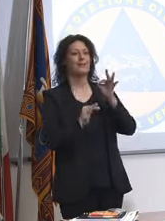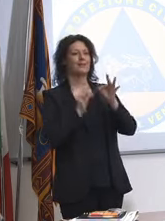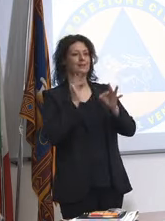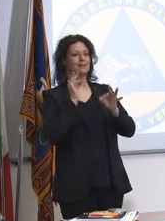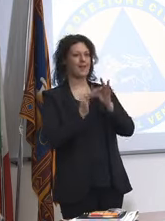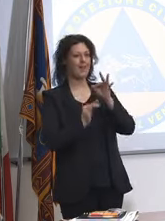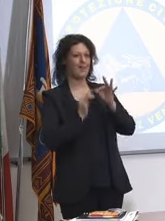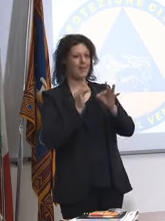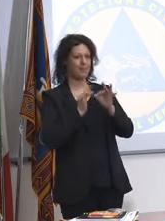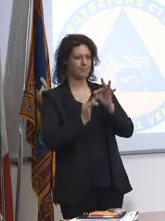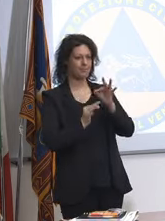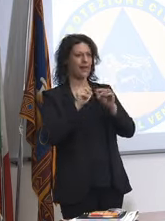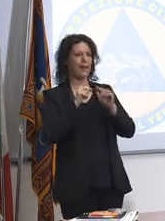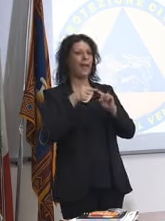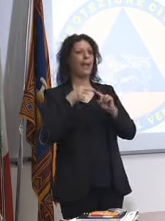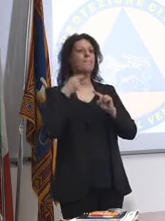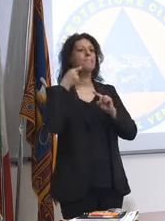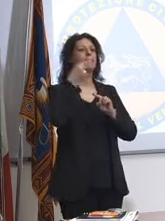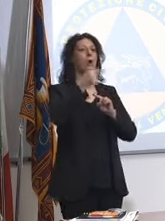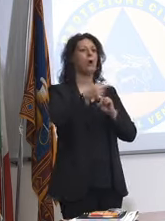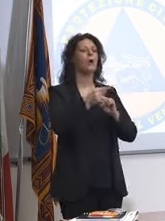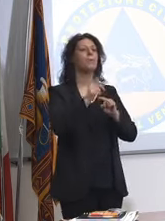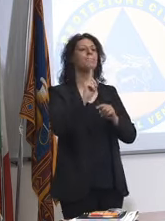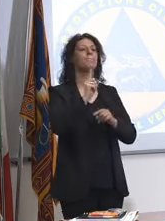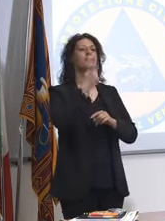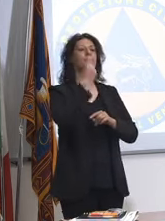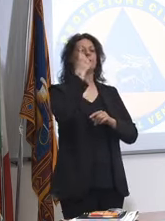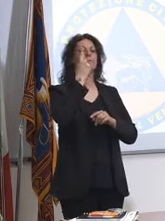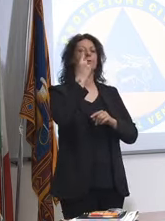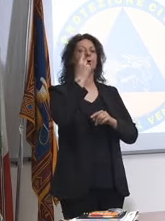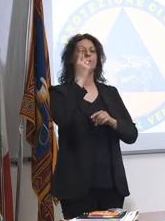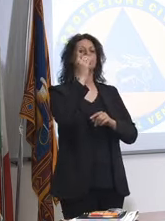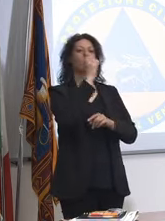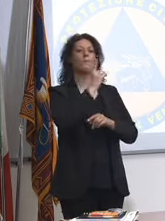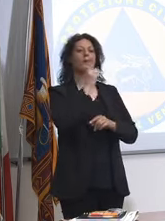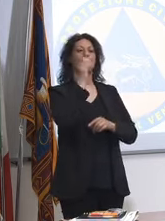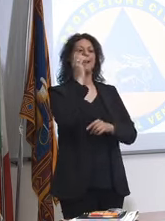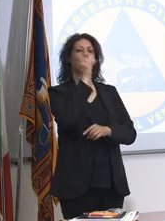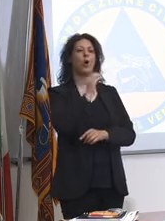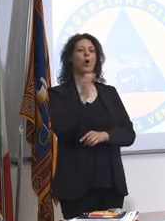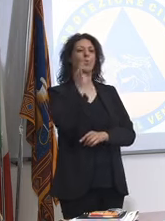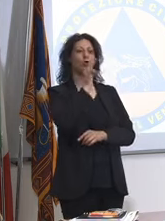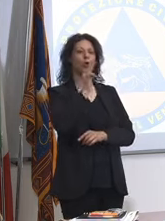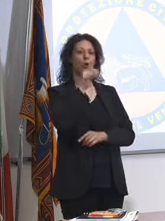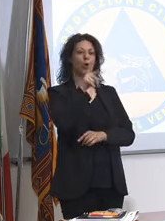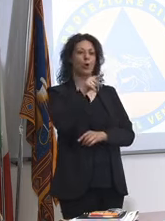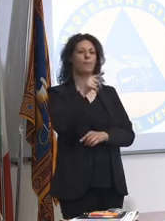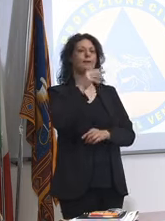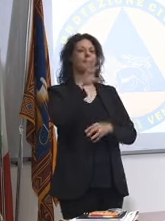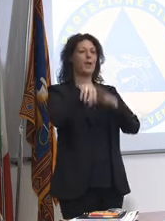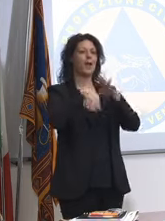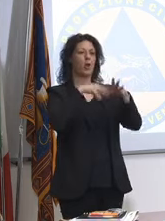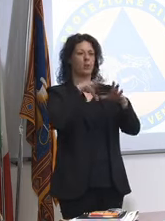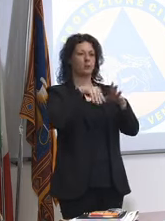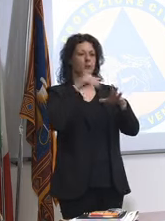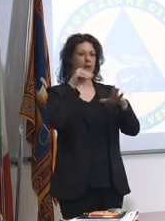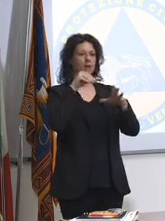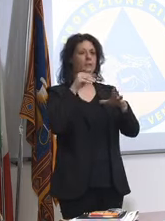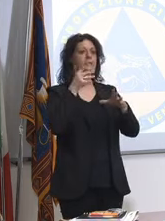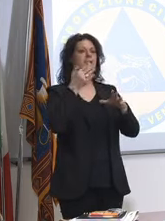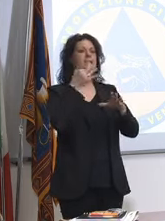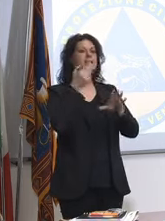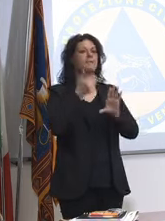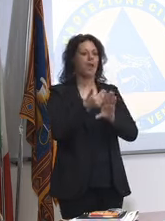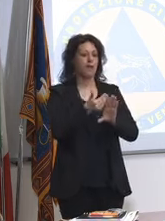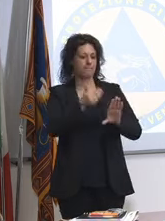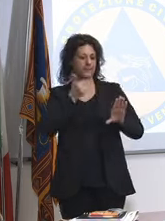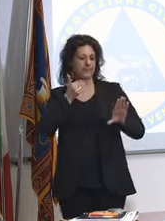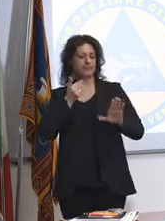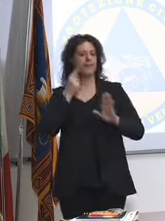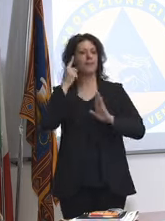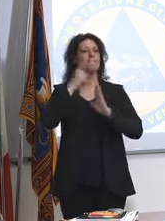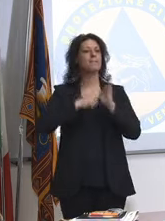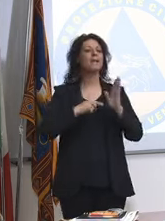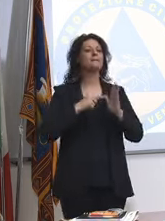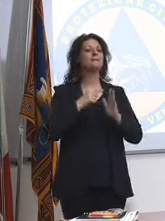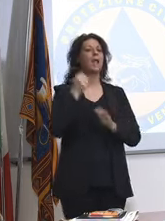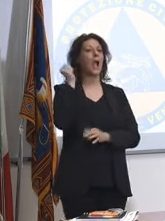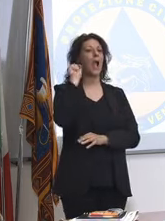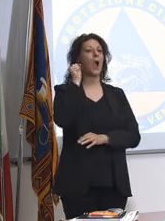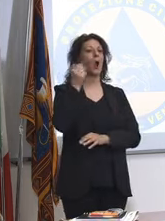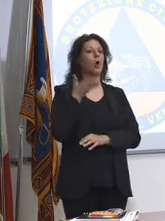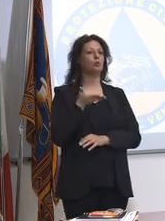prima domenica e il primo lunedì di ottobre. La presentazione delle liste ricadrebbe sotto Ferragosto, anche Variati suggeriva,